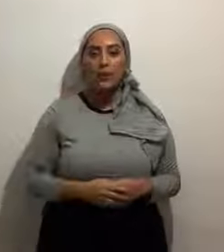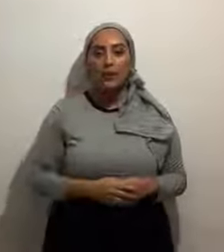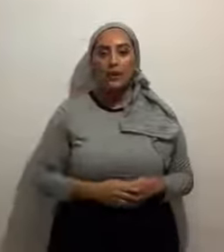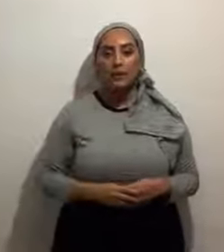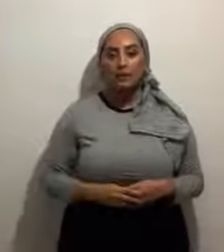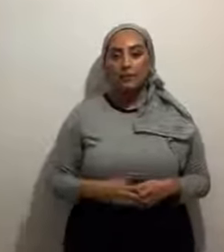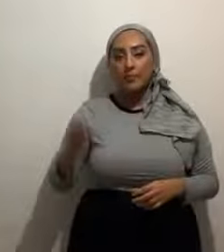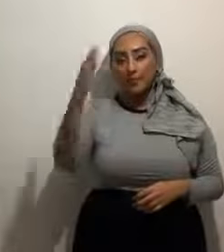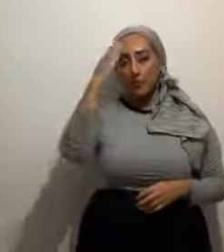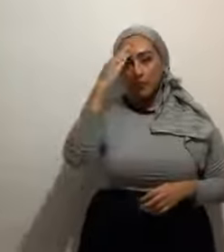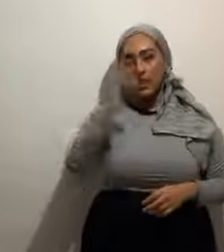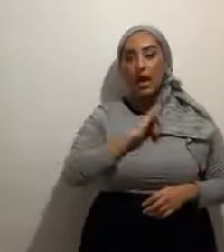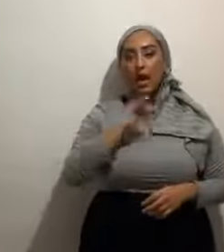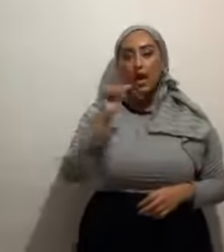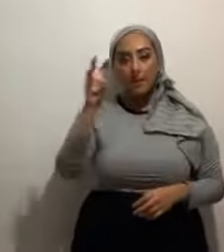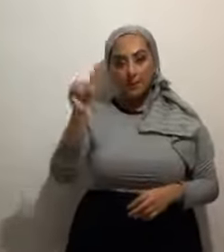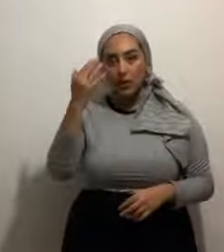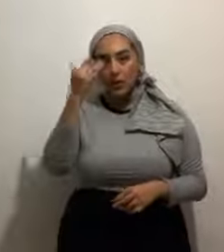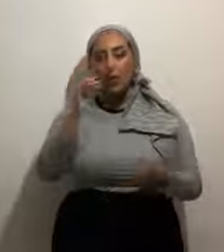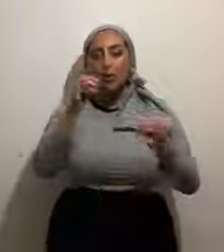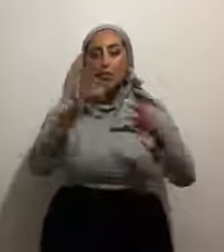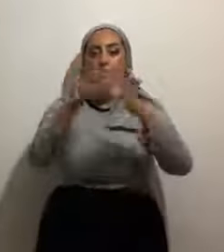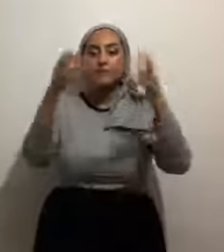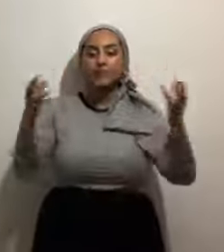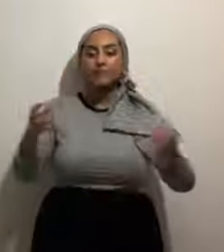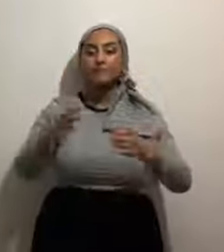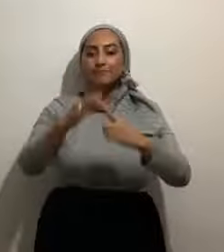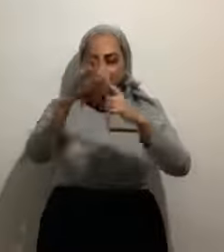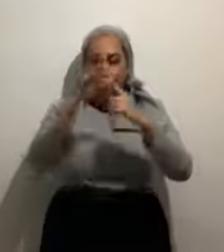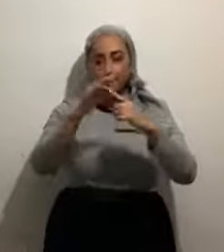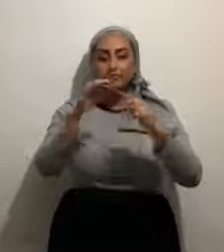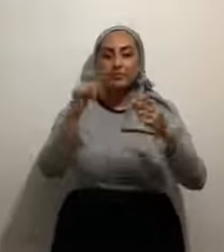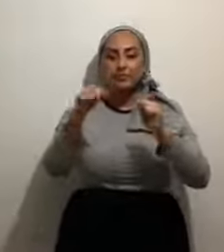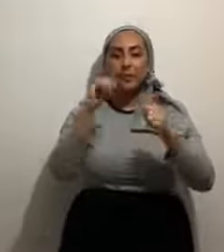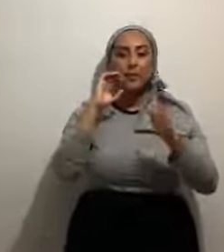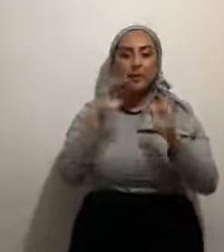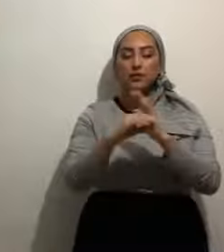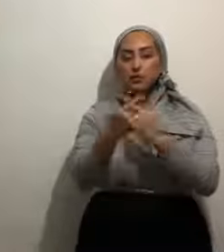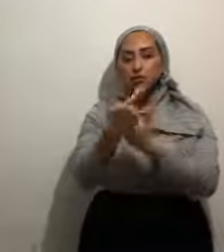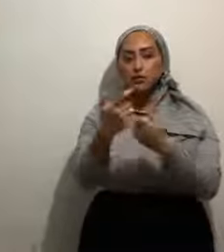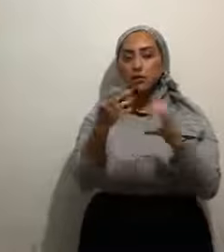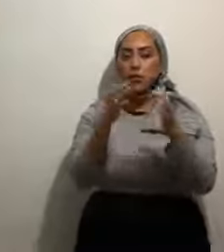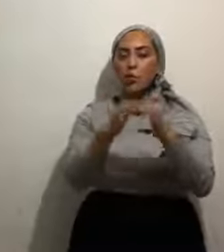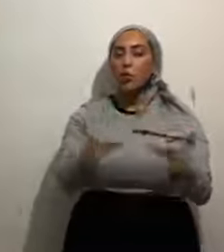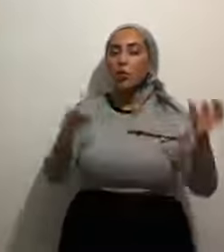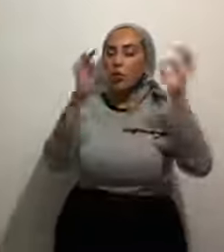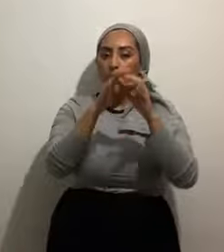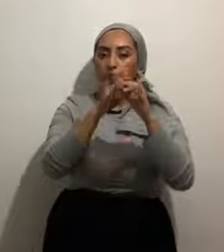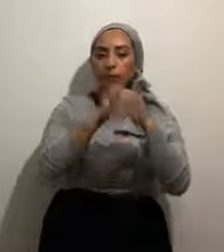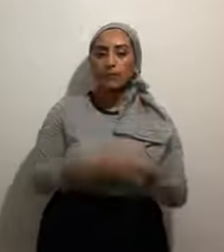Conoceréis que yo soy. Por eso puse tanto énfasis. Saquen una fotografía, hermanos. Eso es más que oro. Uf.